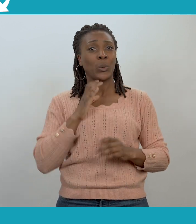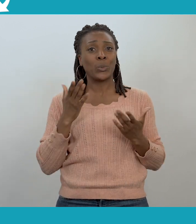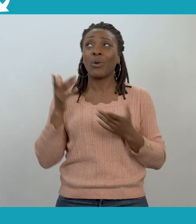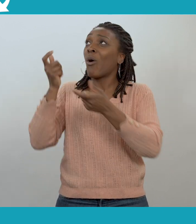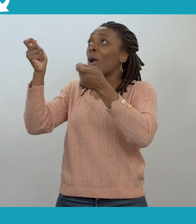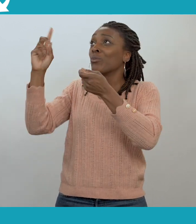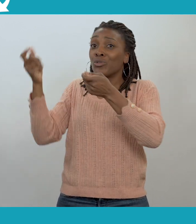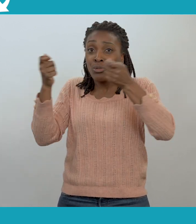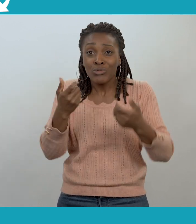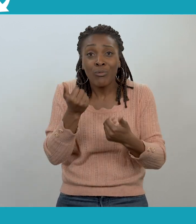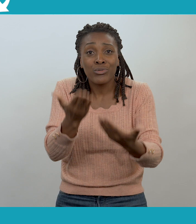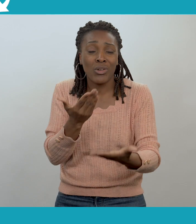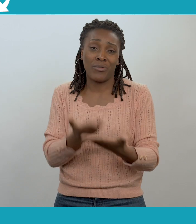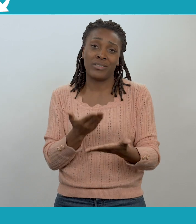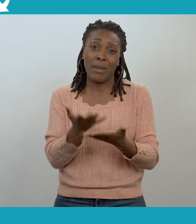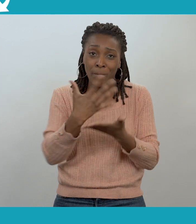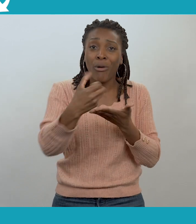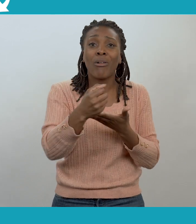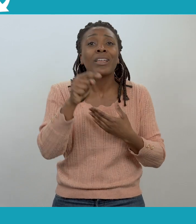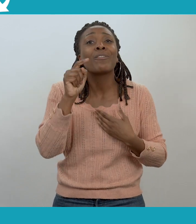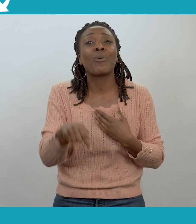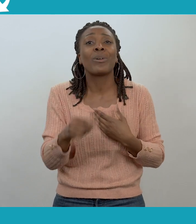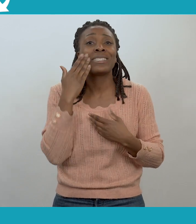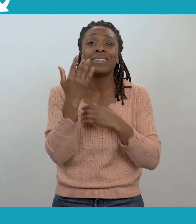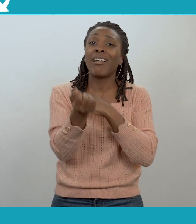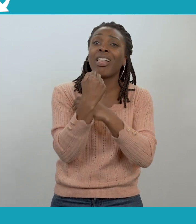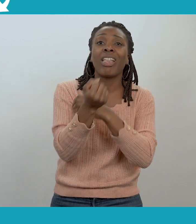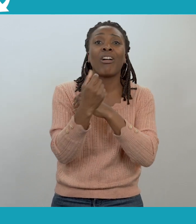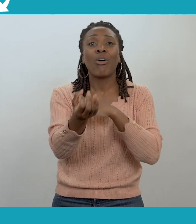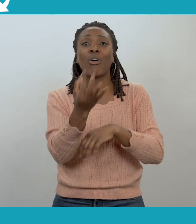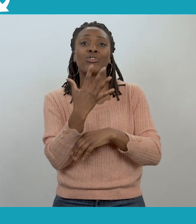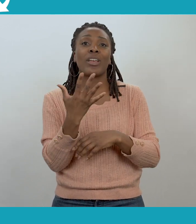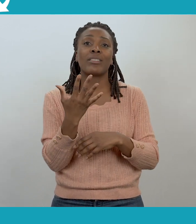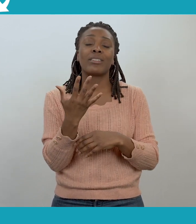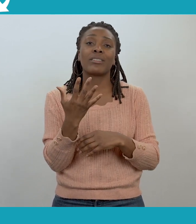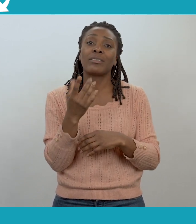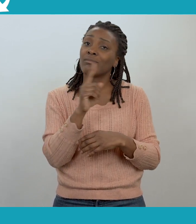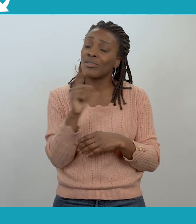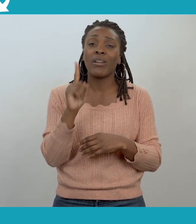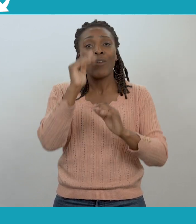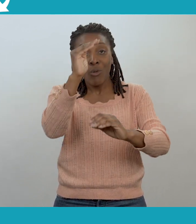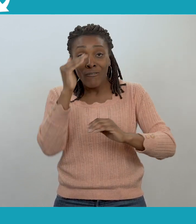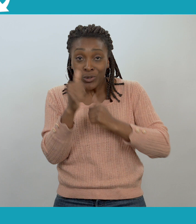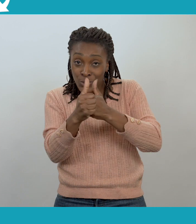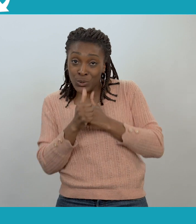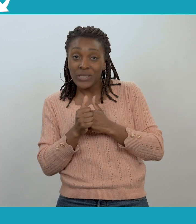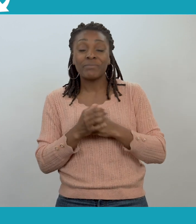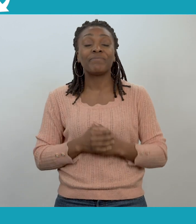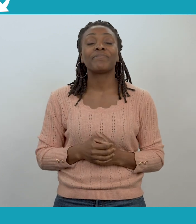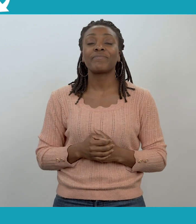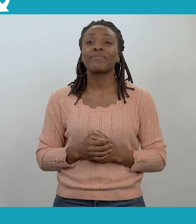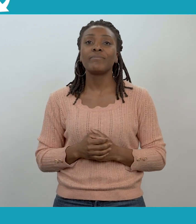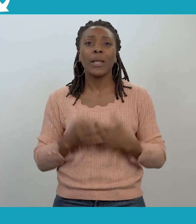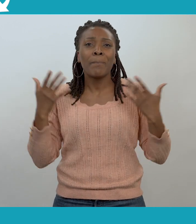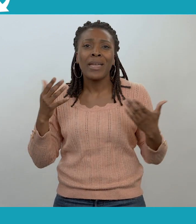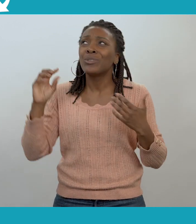offre du royaume de Dieu. Le rejeter, l'ignorer, ou lui faire confiance et le suivre. Mais si ce message